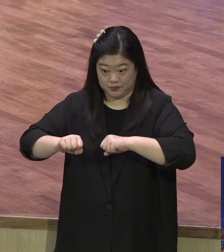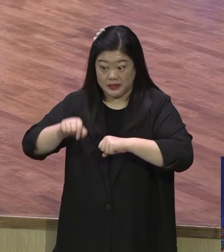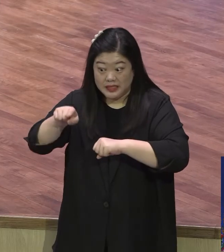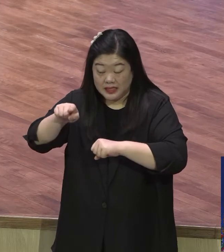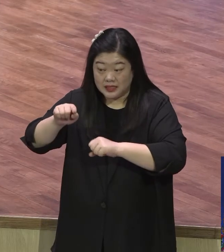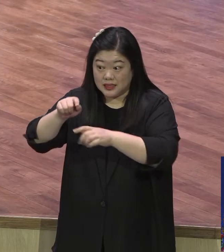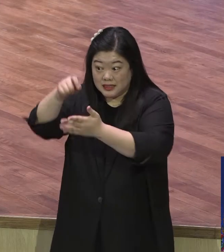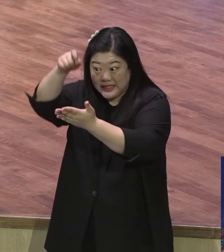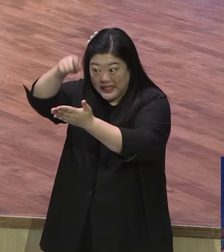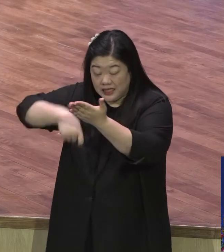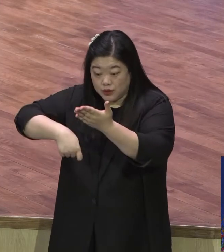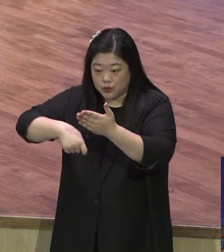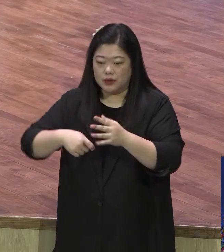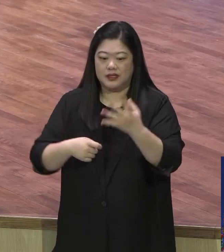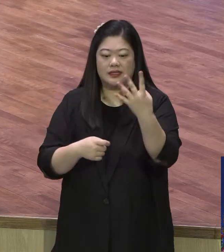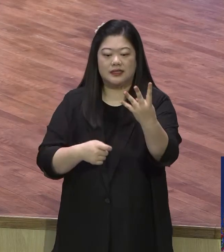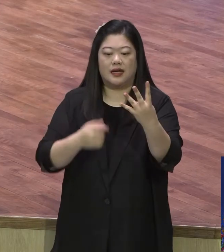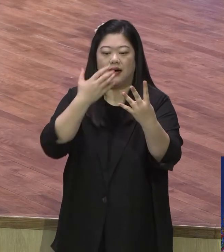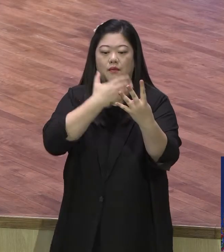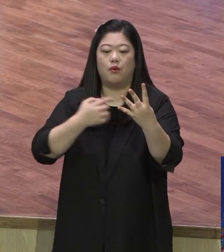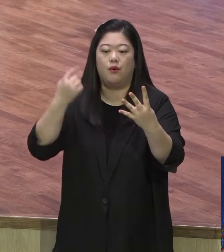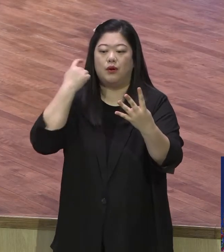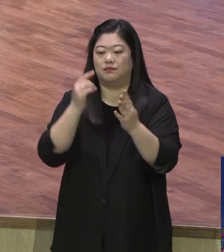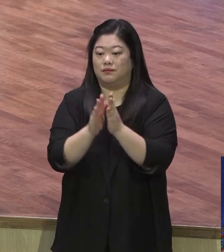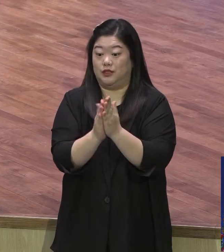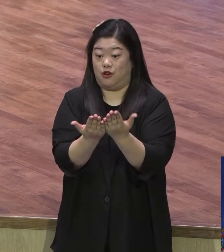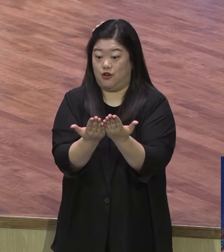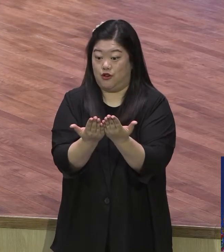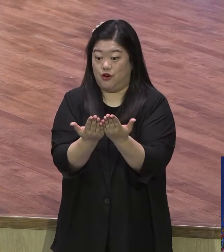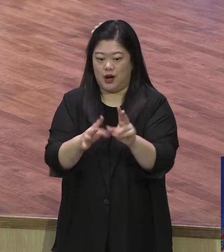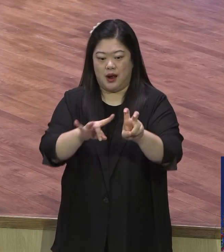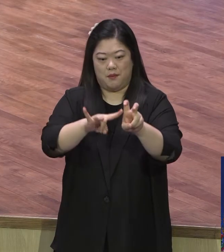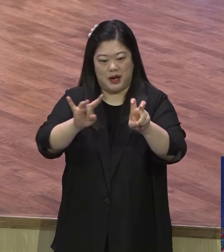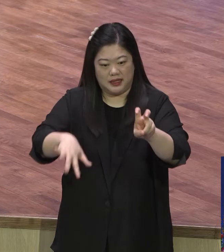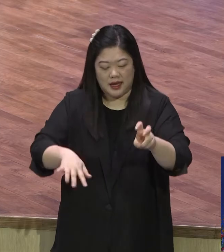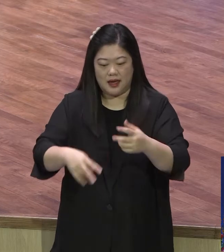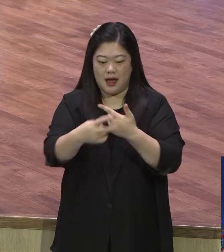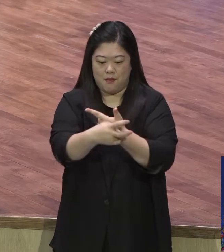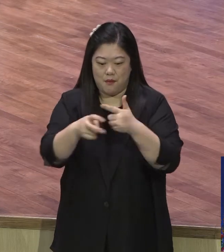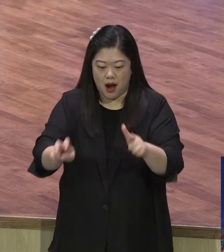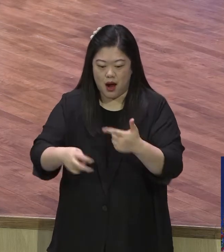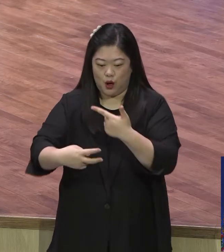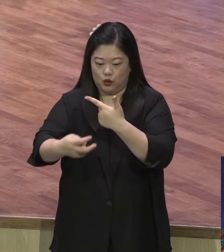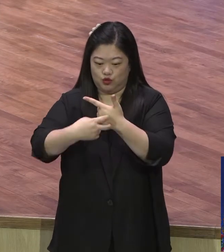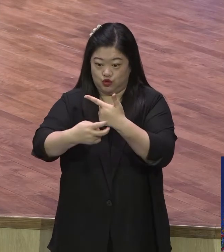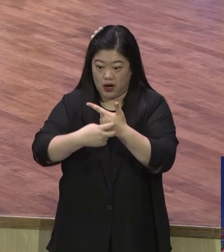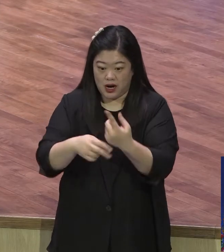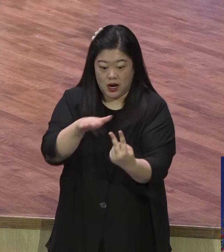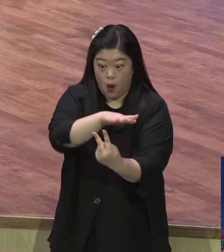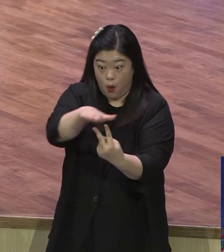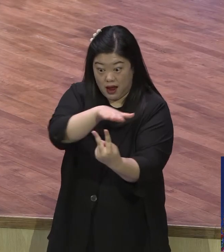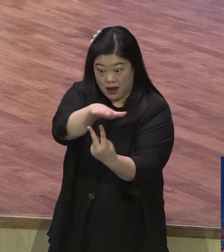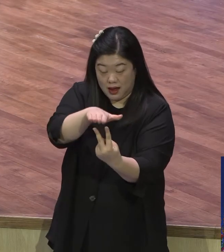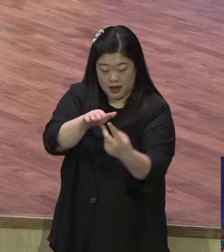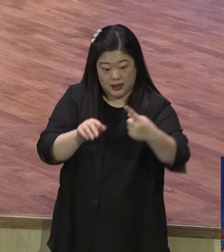특징을 보면요 전부 마지막 부분에 항상 성교 비전을 제시하고 있어요